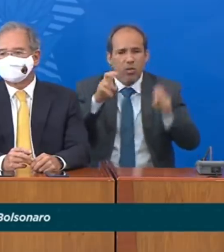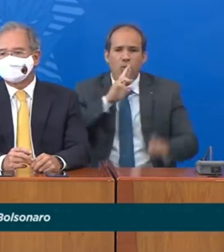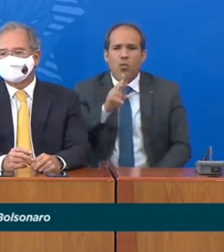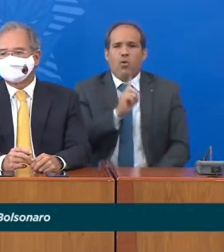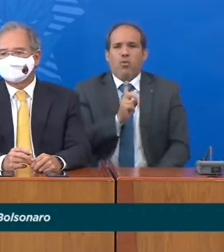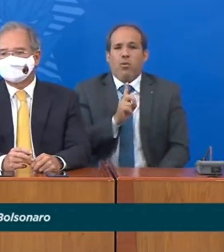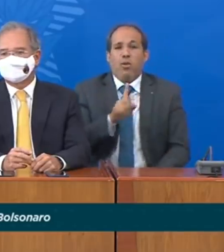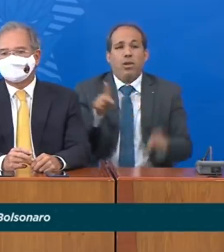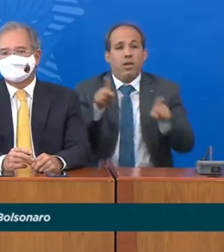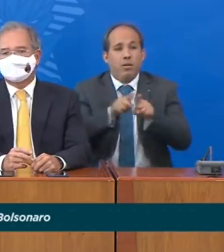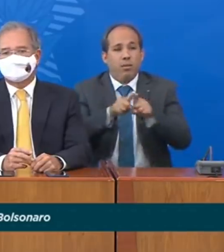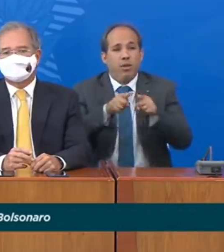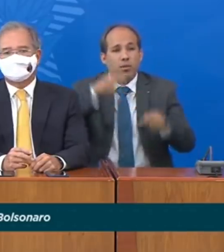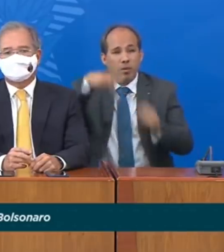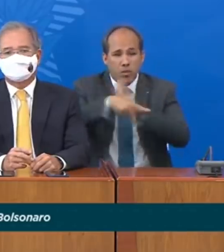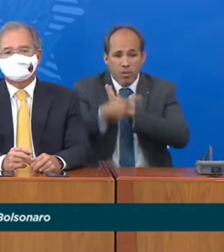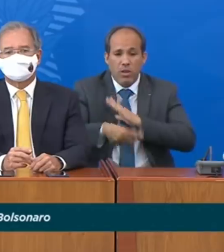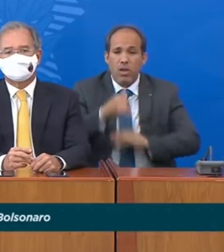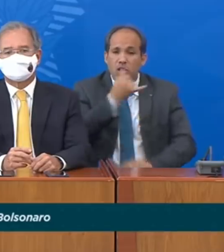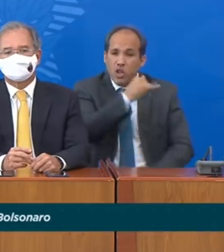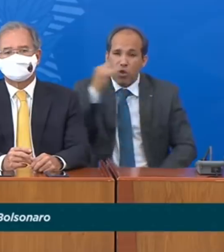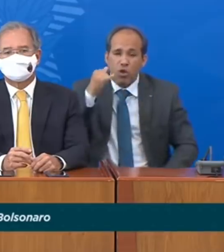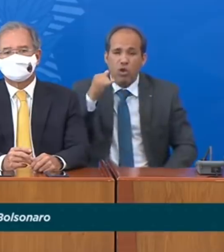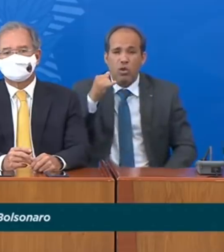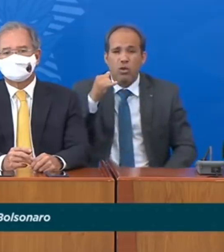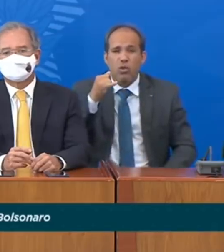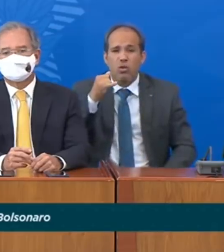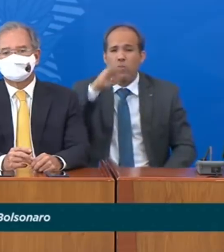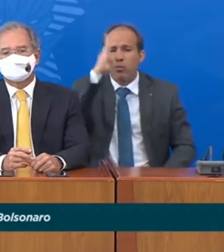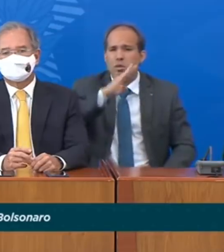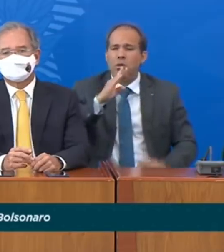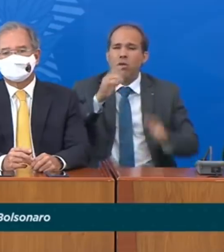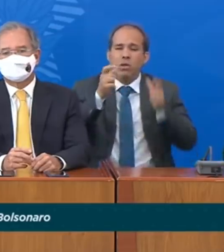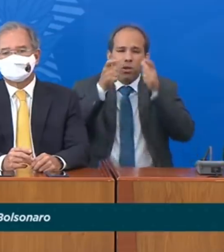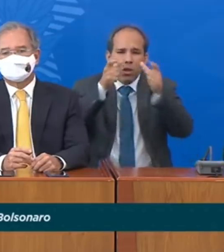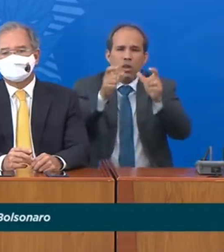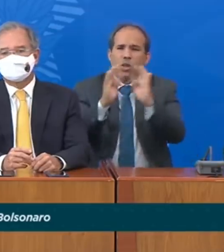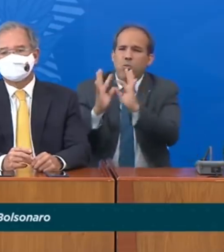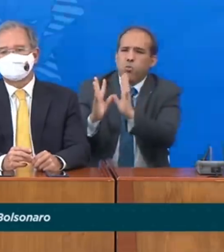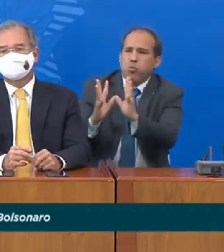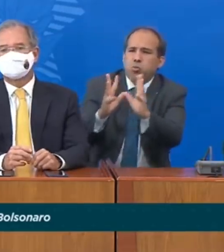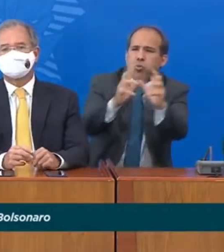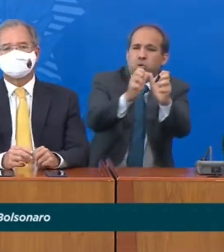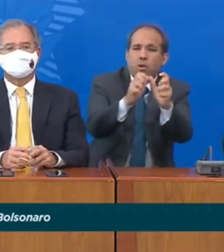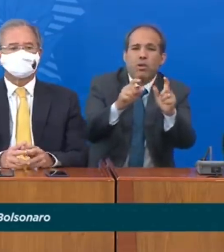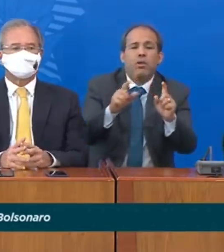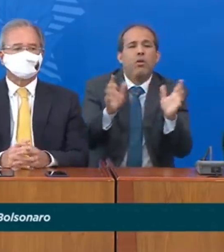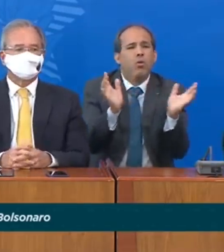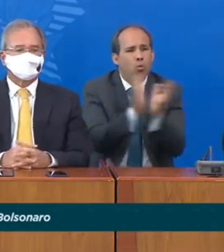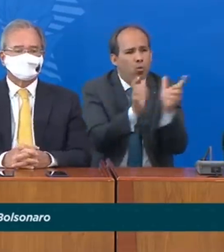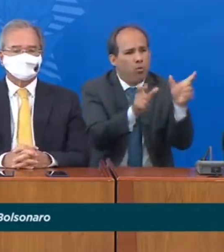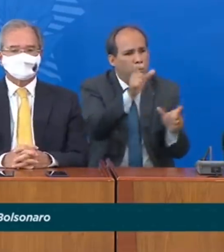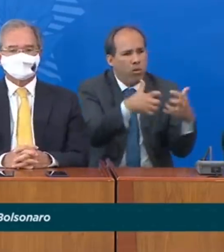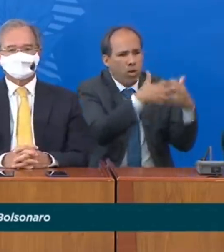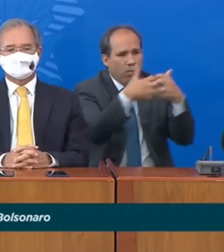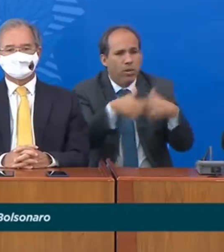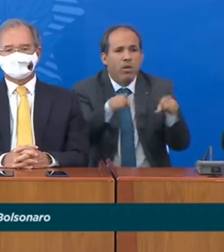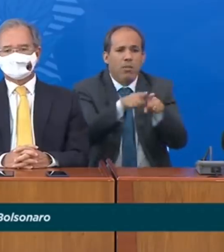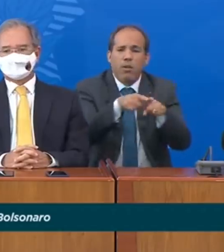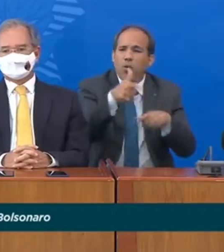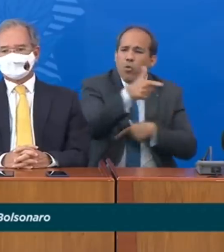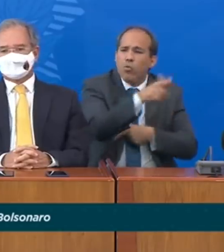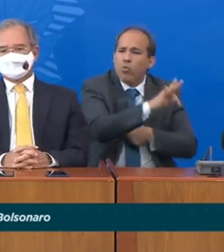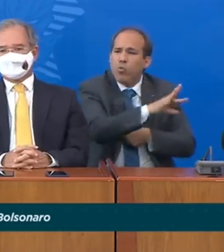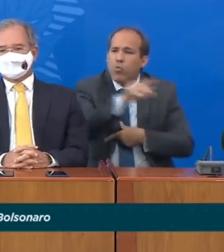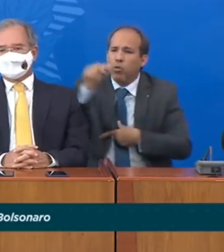a política energética do Brasil interessa a todos, não só aos caminhoneiros, interessa a todos.